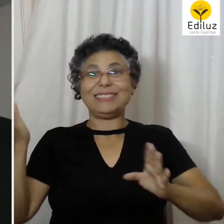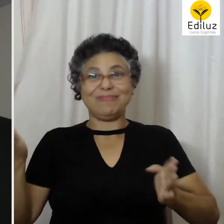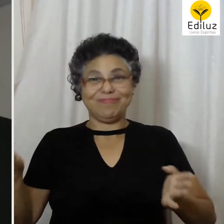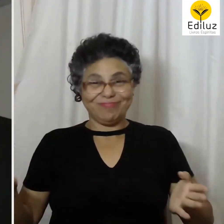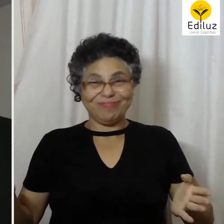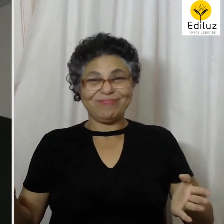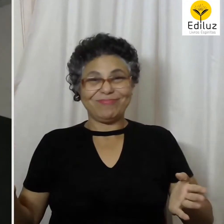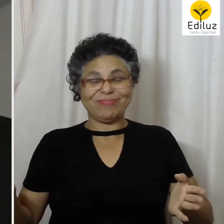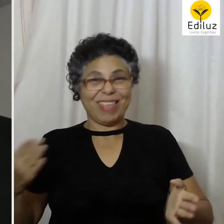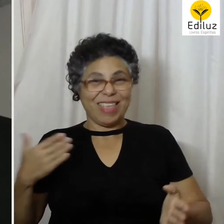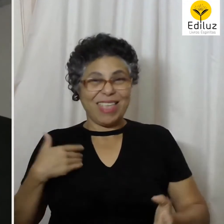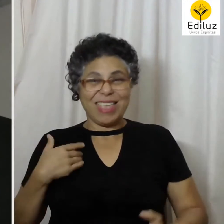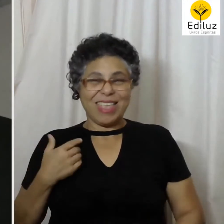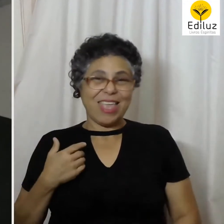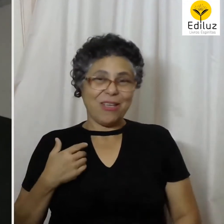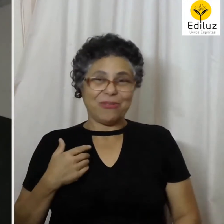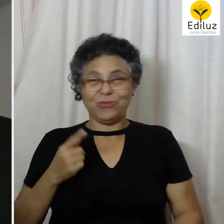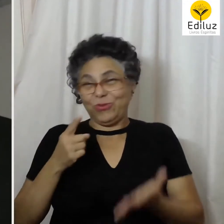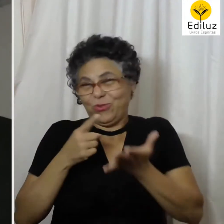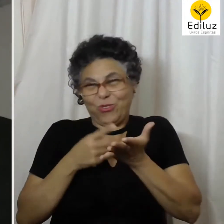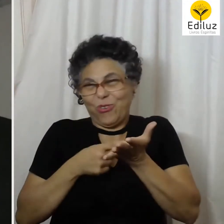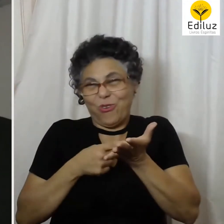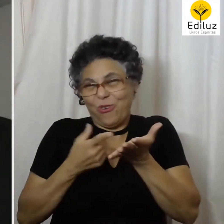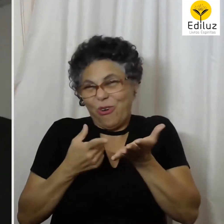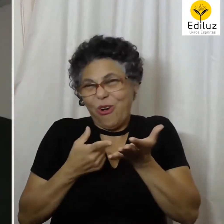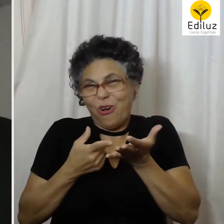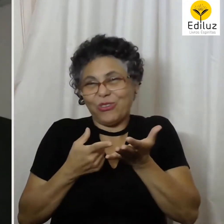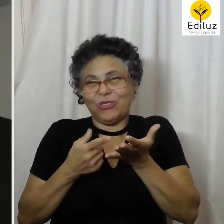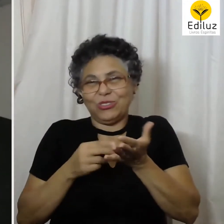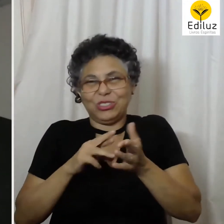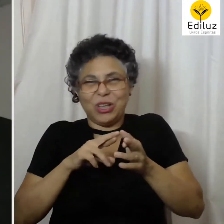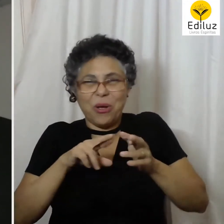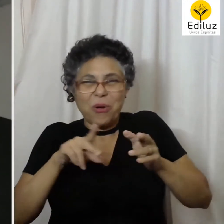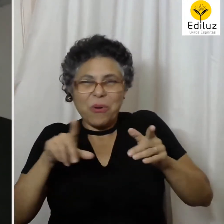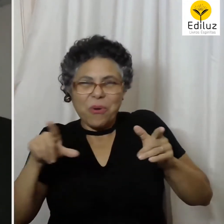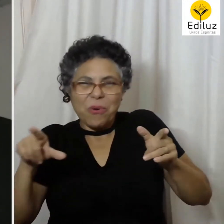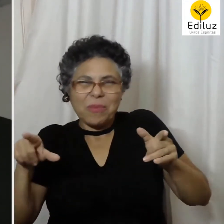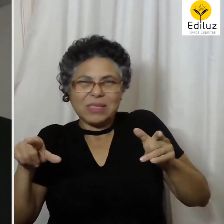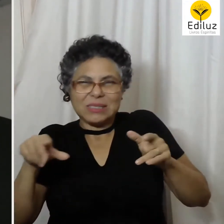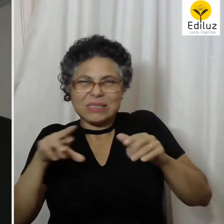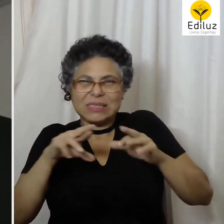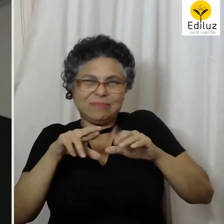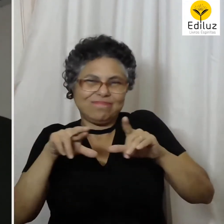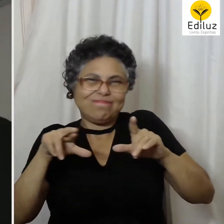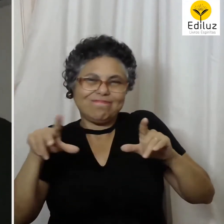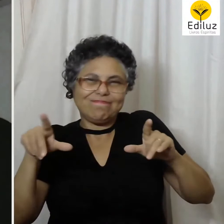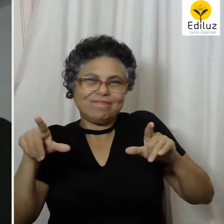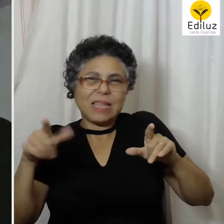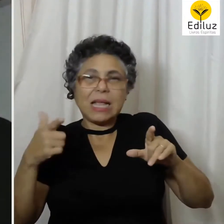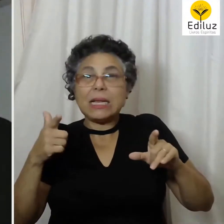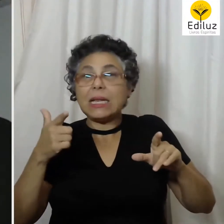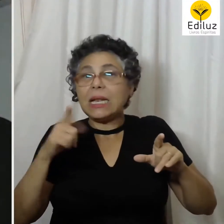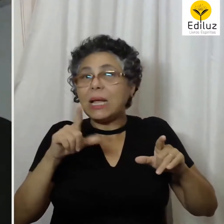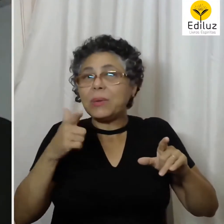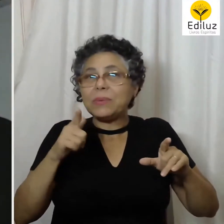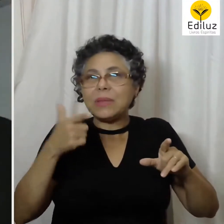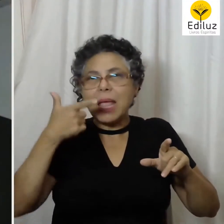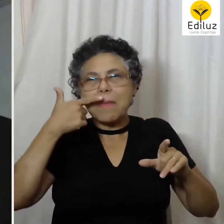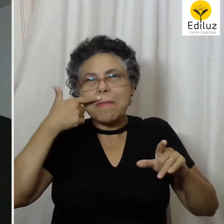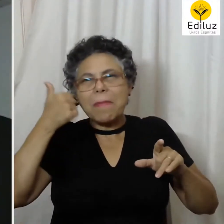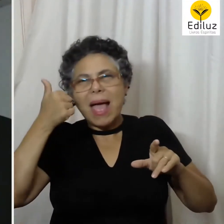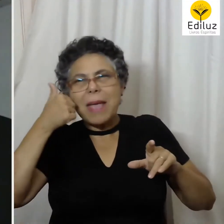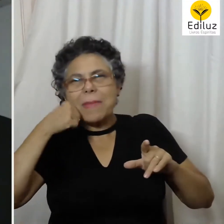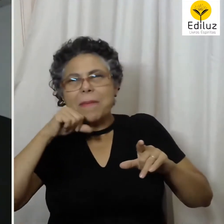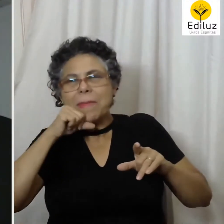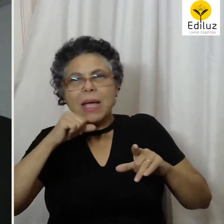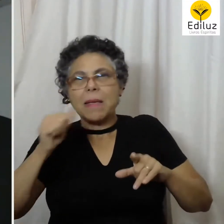E eu discordo de algumas colocações e digo, não existem pais melhores